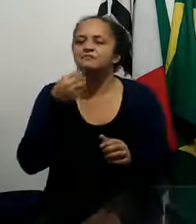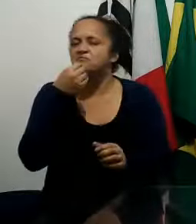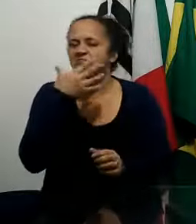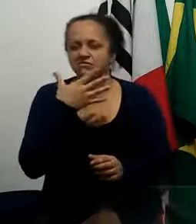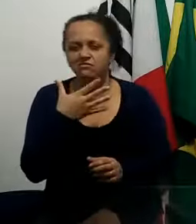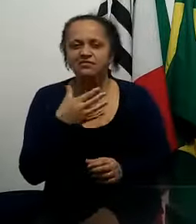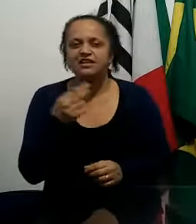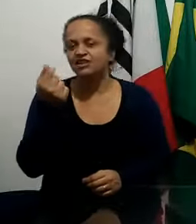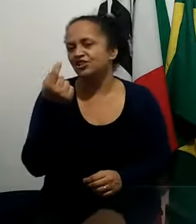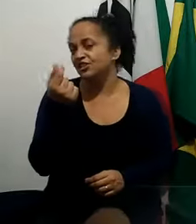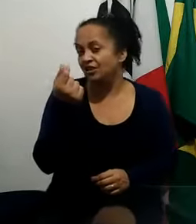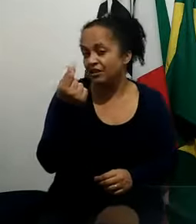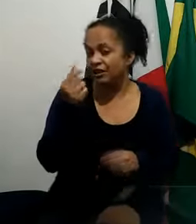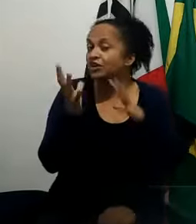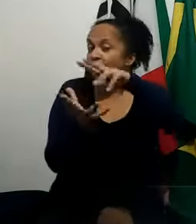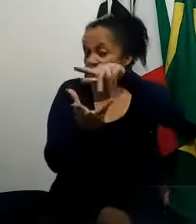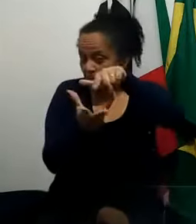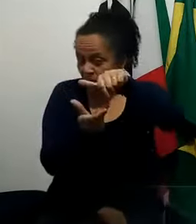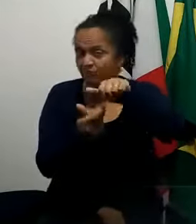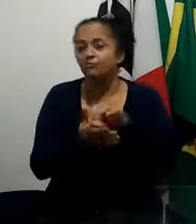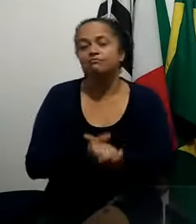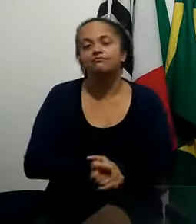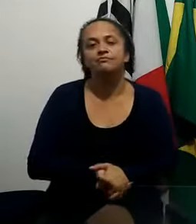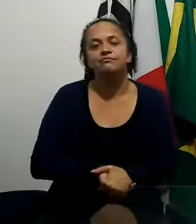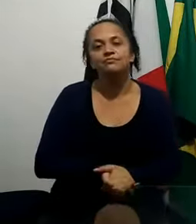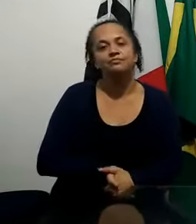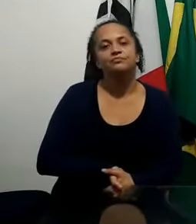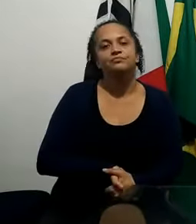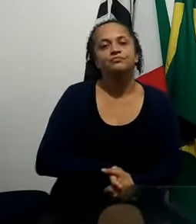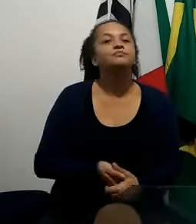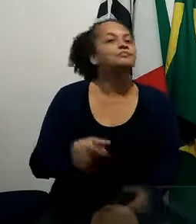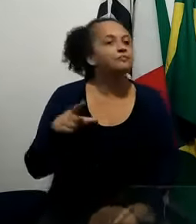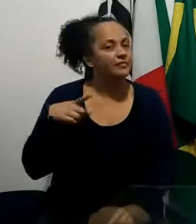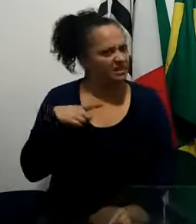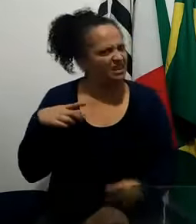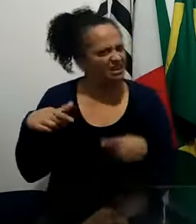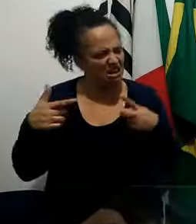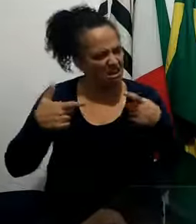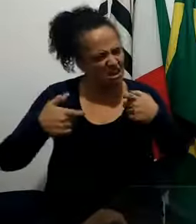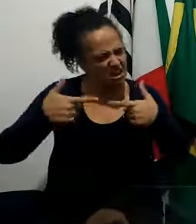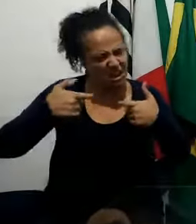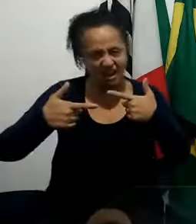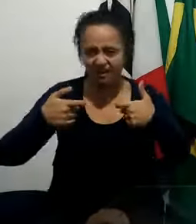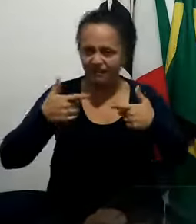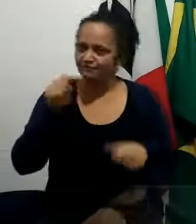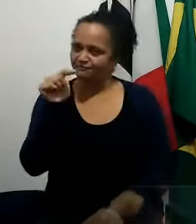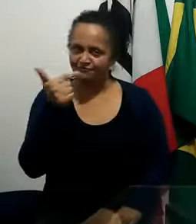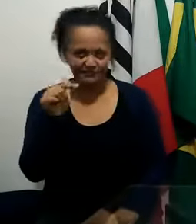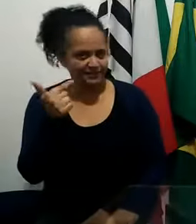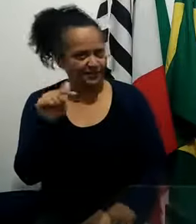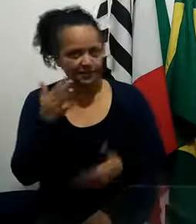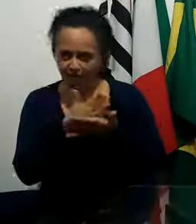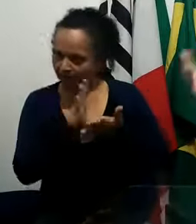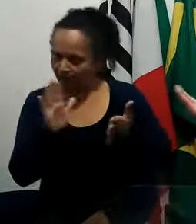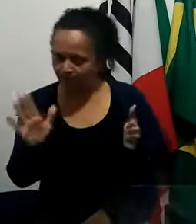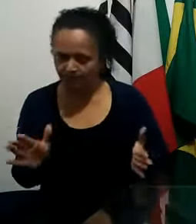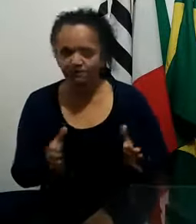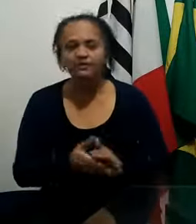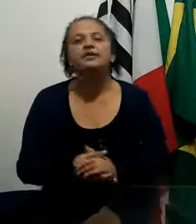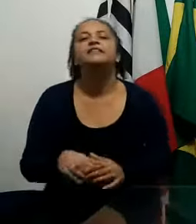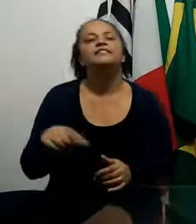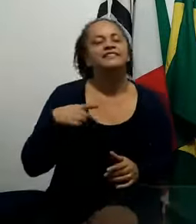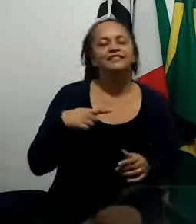aparente solução econômica para a crise. Também as guerras vão cessar, ele vai trazer uma